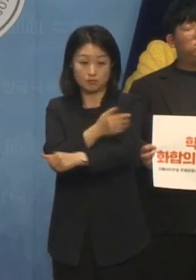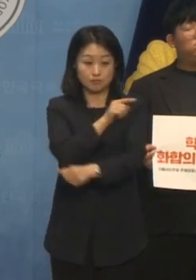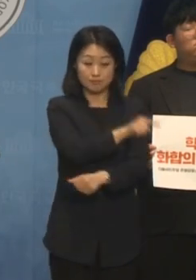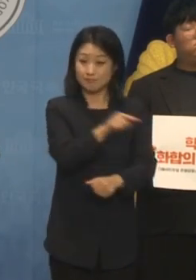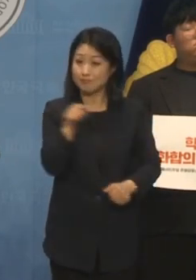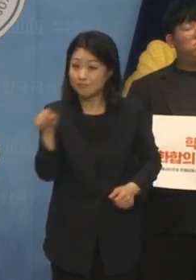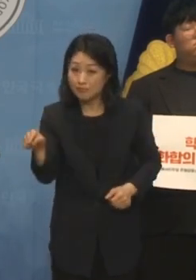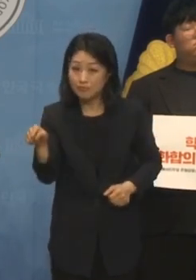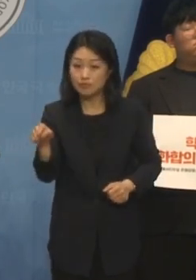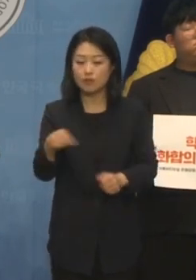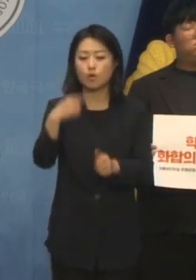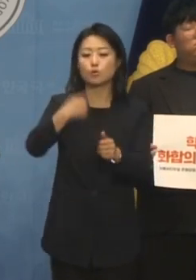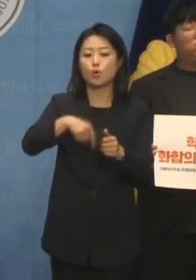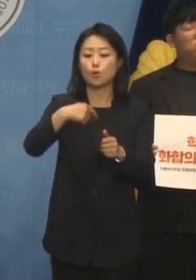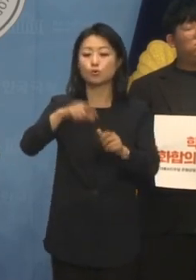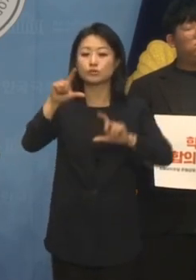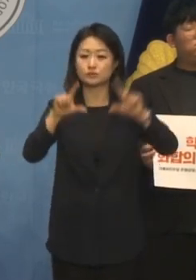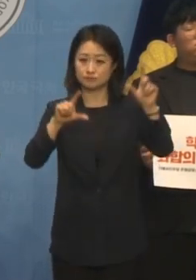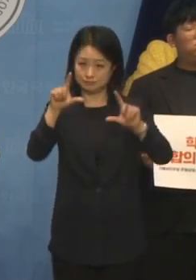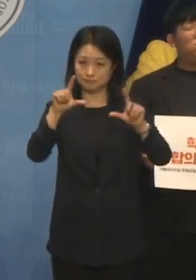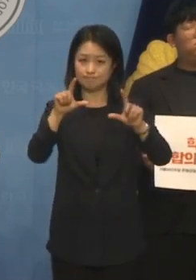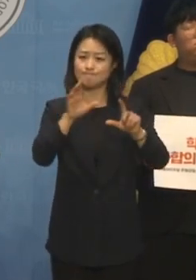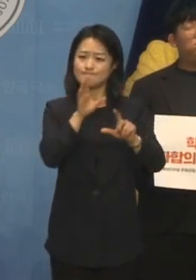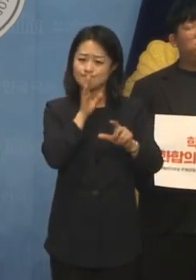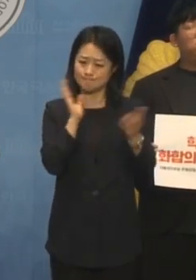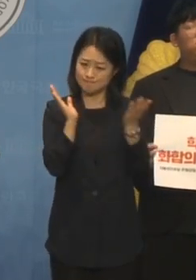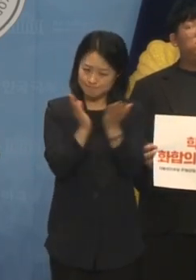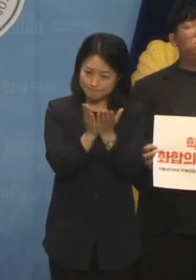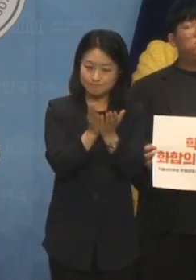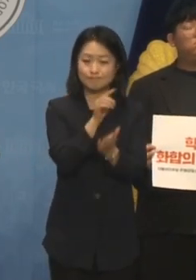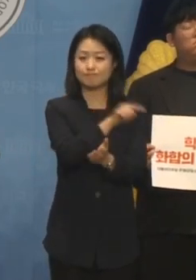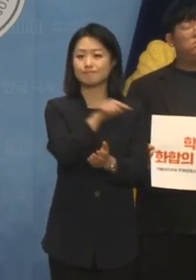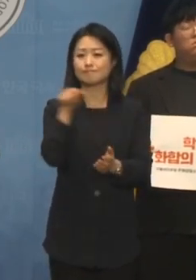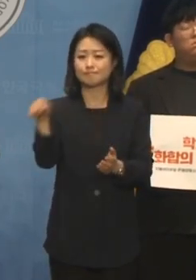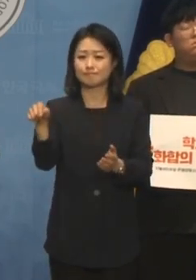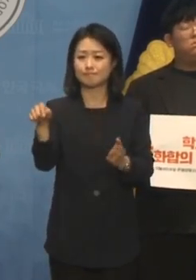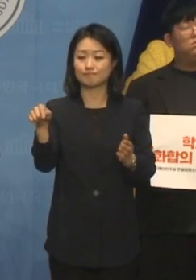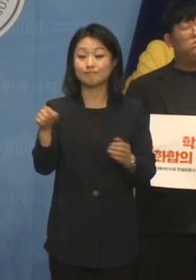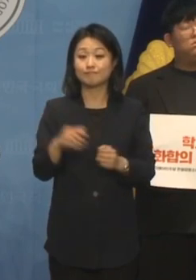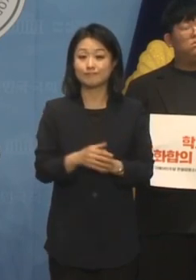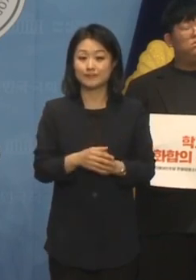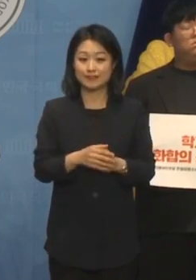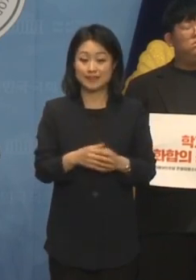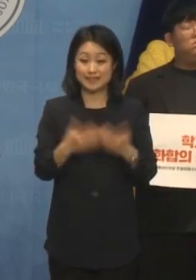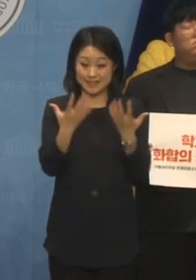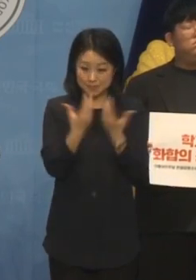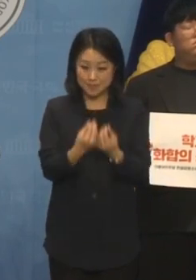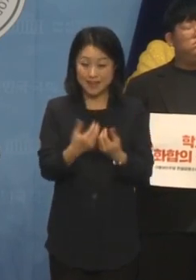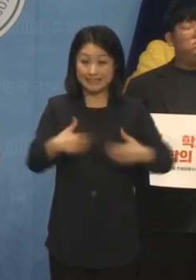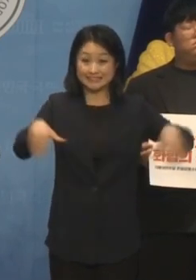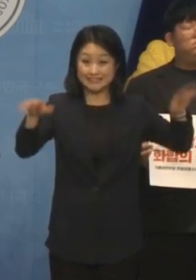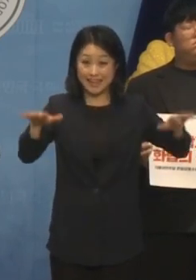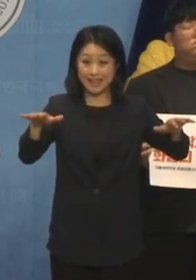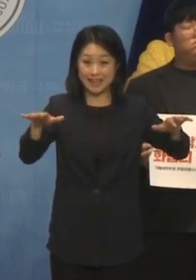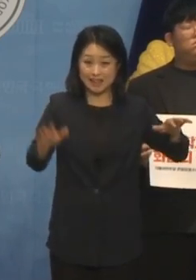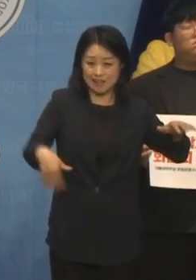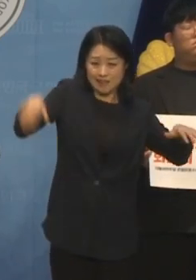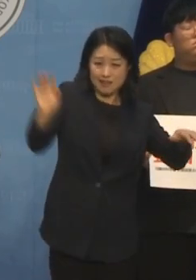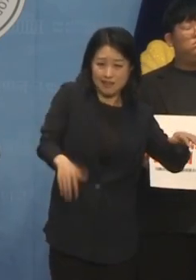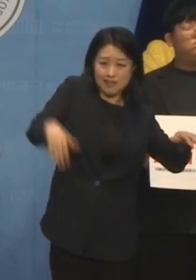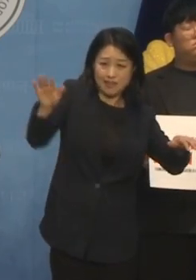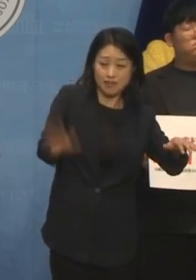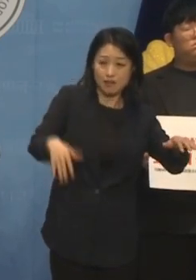속 참된 교육 현장을 만들어가기 위한 시대적인 대명제입니다. 새가 한쪽 날개로 날아갈 수 없듯이 교육